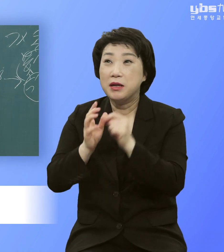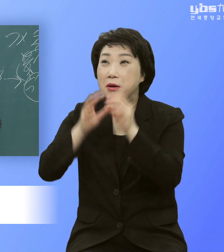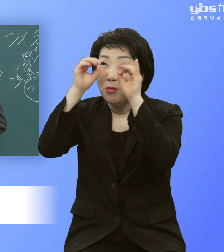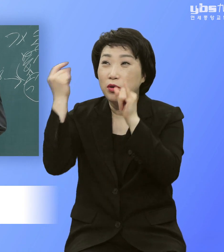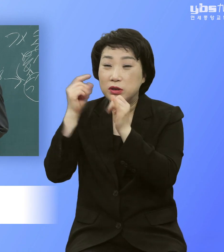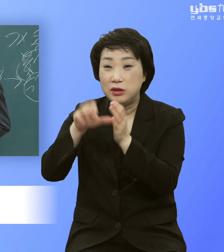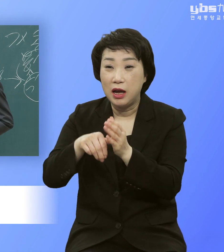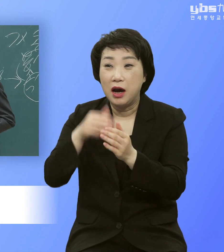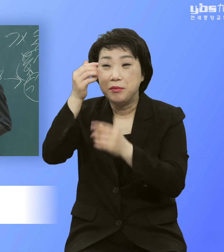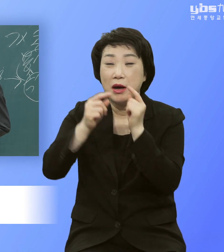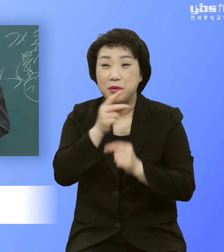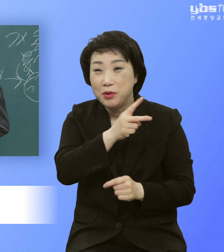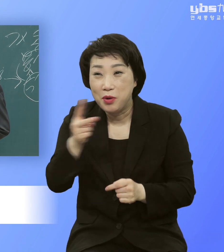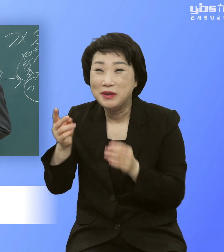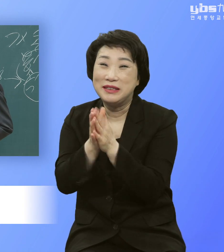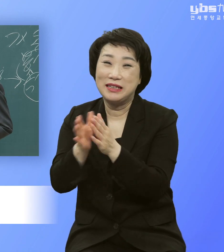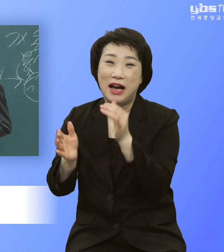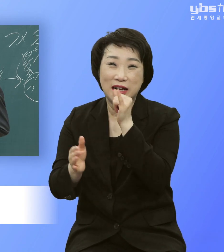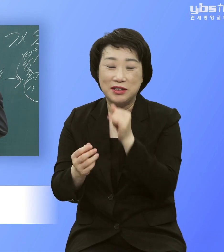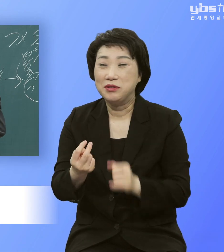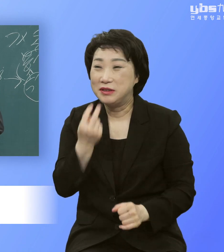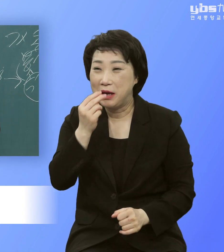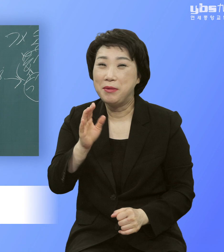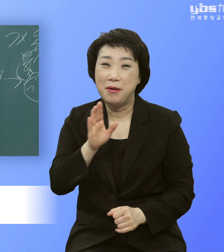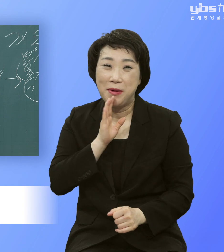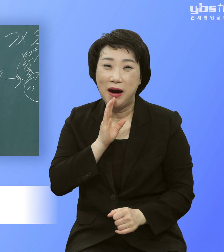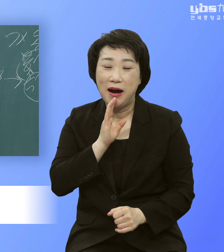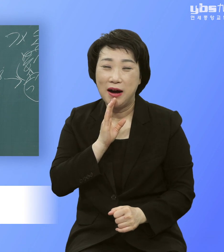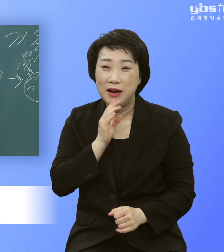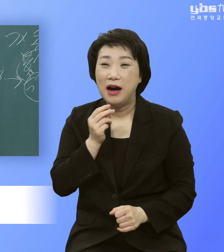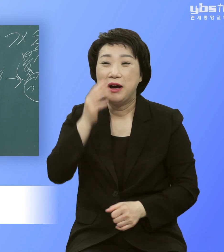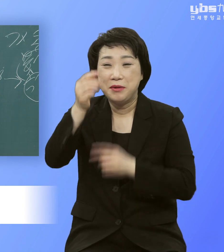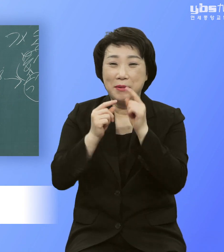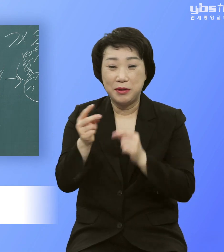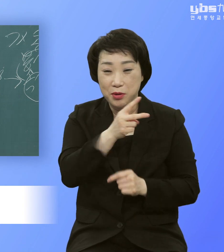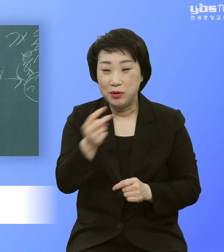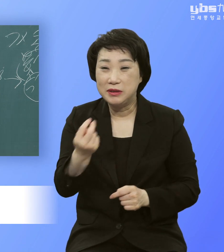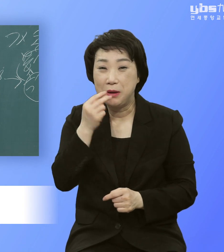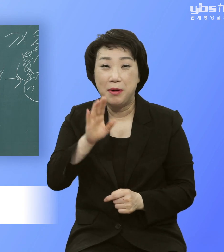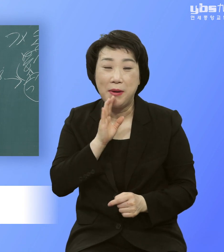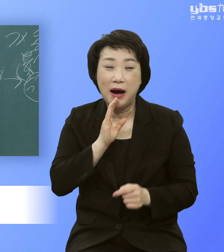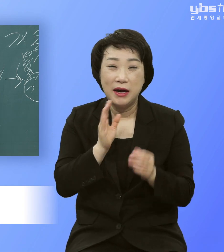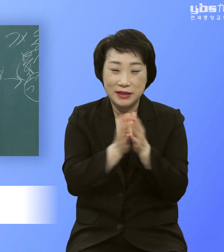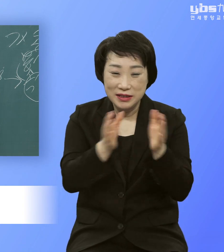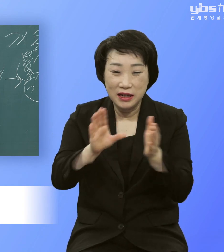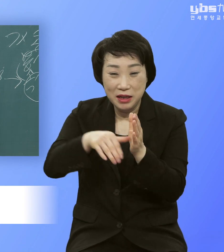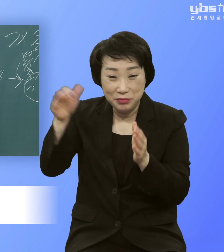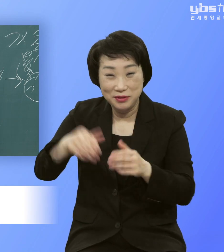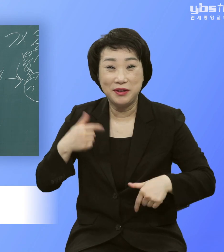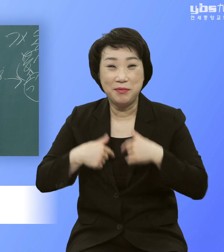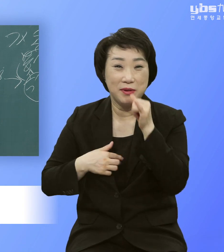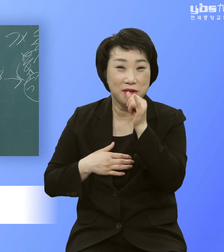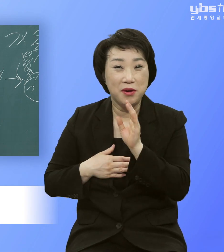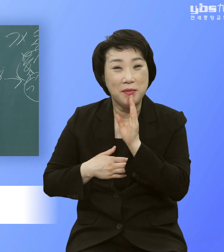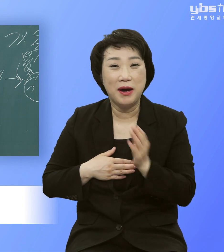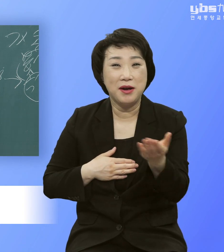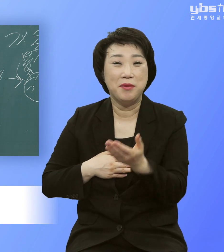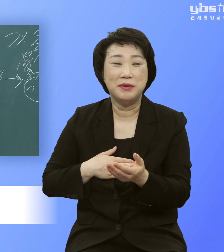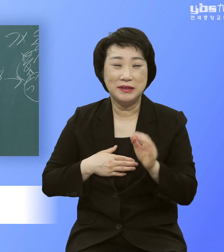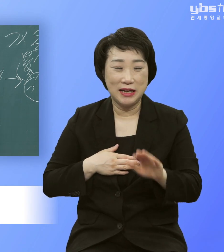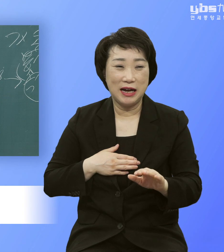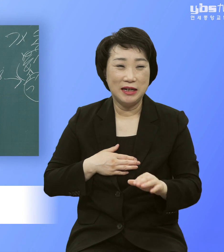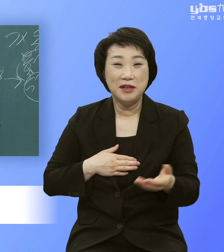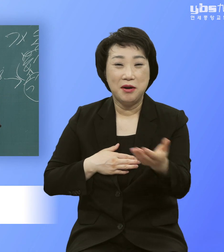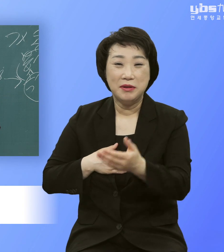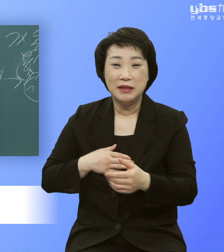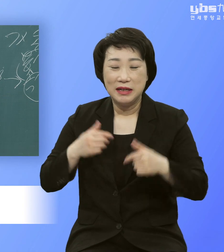때 시작부터 기뻐해야 되고, 내가 제사함 받고 구원받고 영생과 천국 얻었다고 할 때 우리는 항상